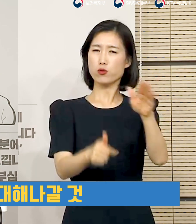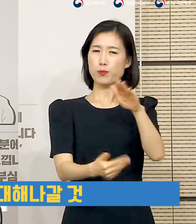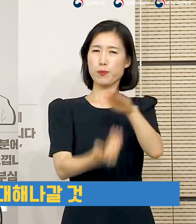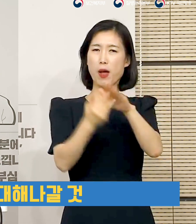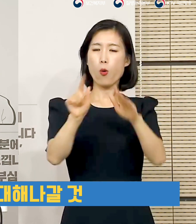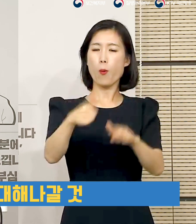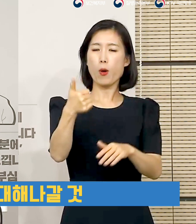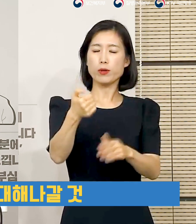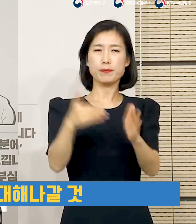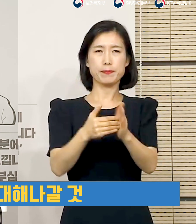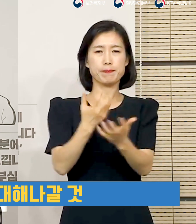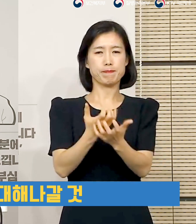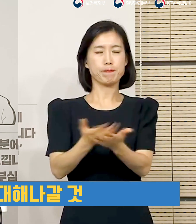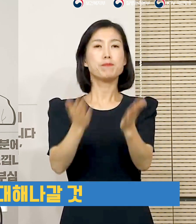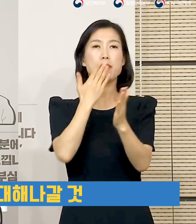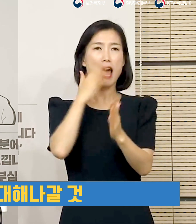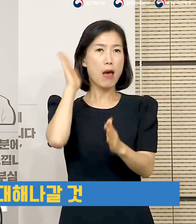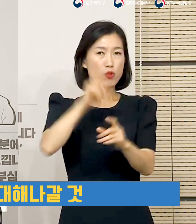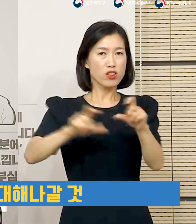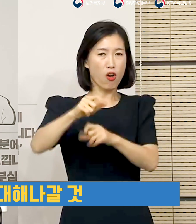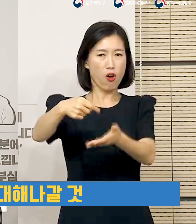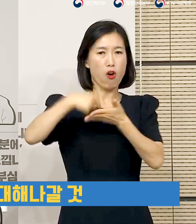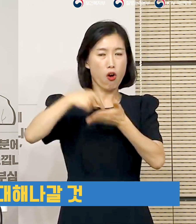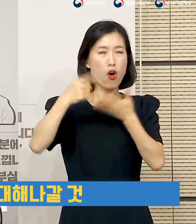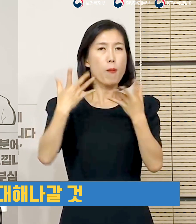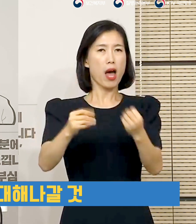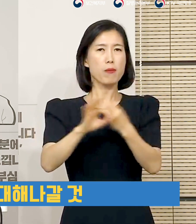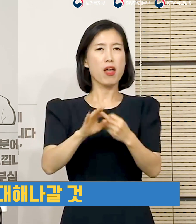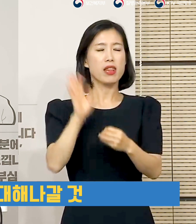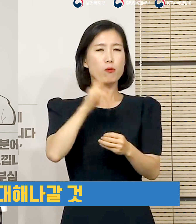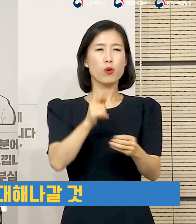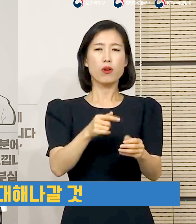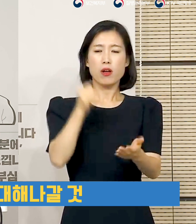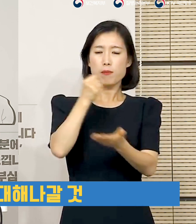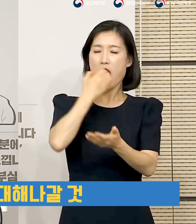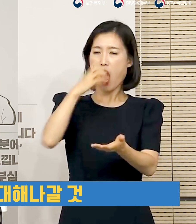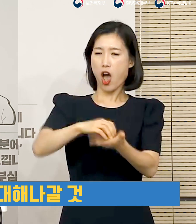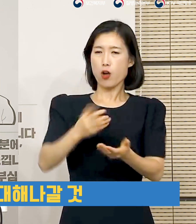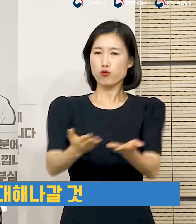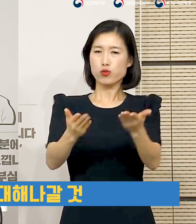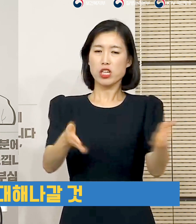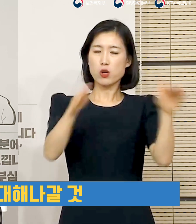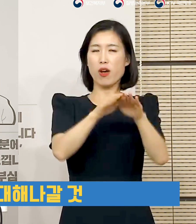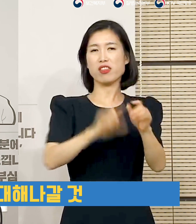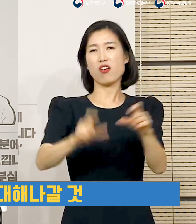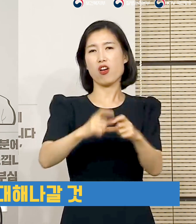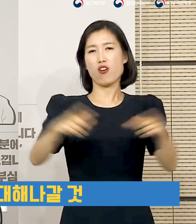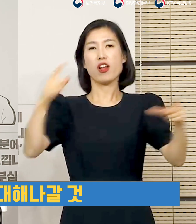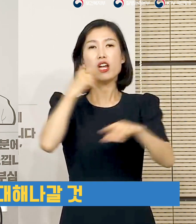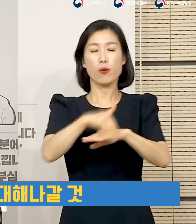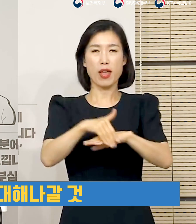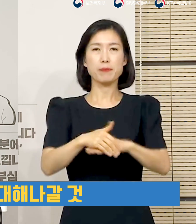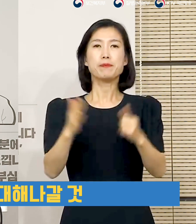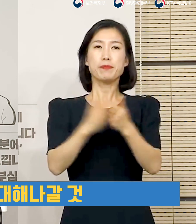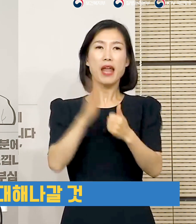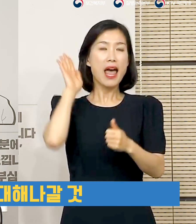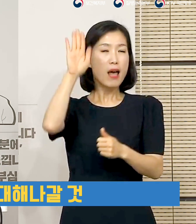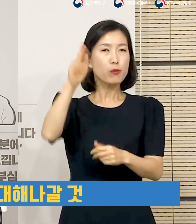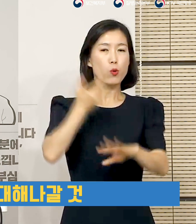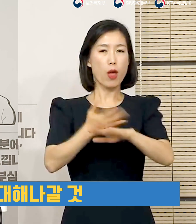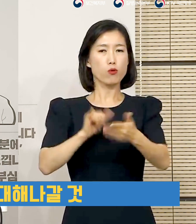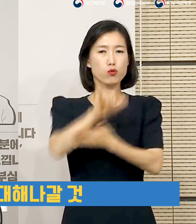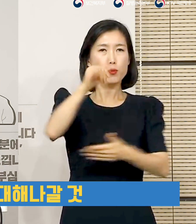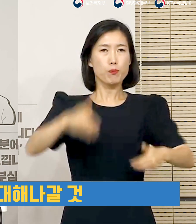발급하고 있으며 앞으로 수요가 증가하면 그 수를 늘려가도록 하겠습니다. 해외 활동이 필요한